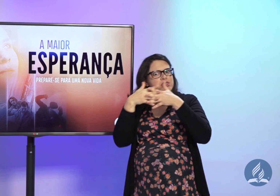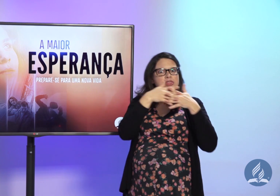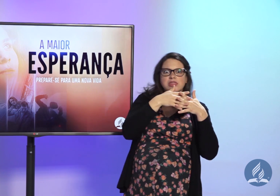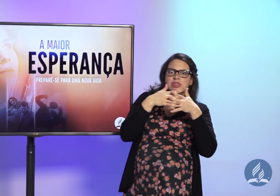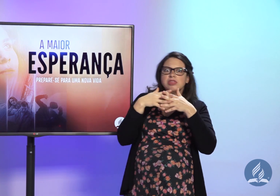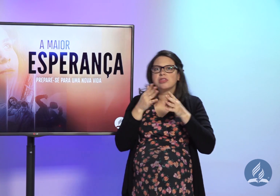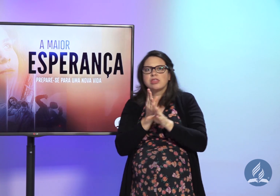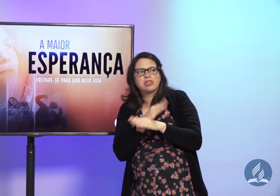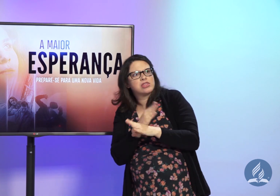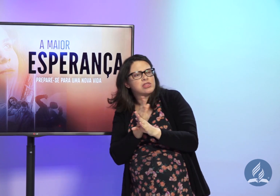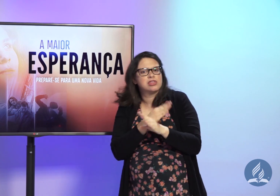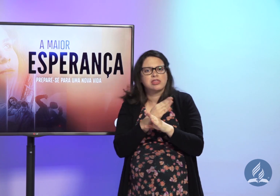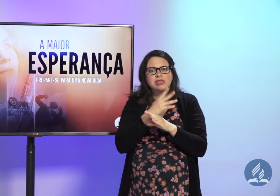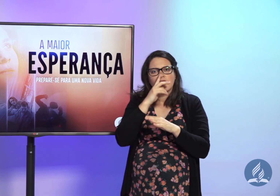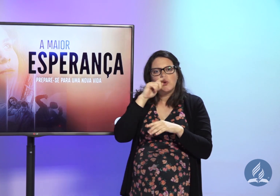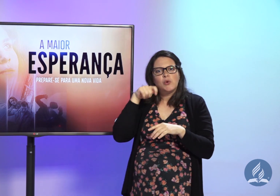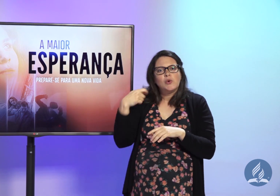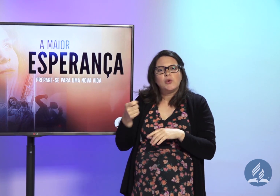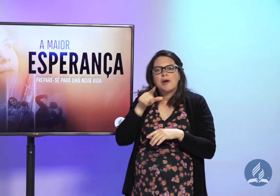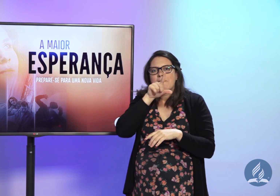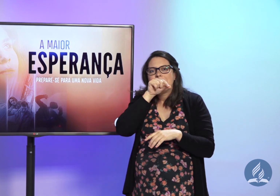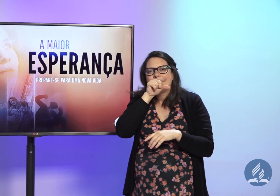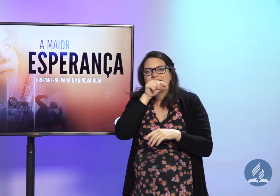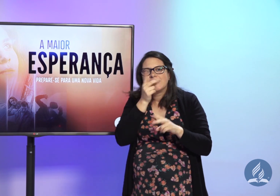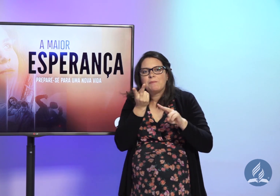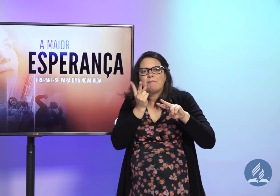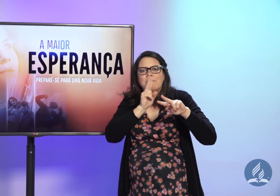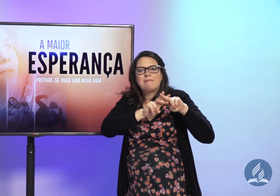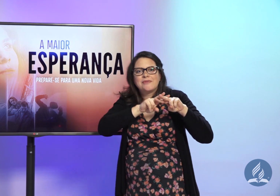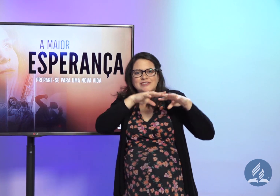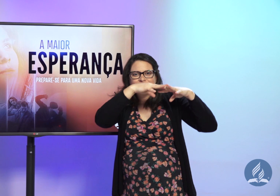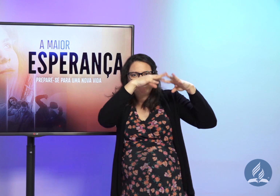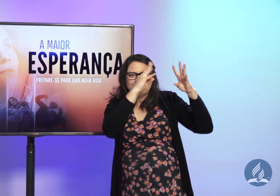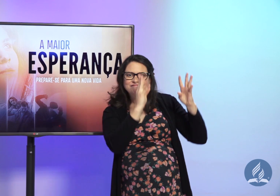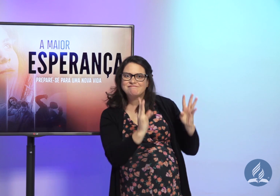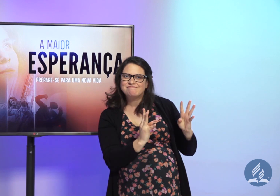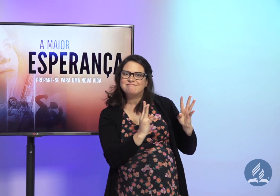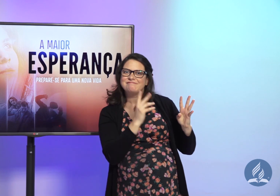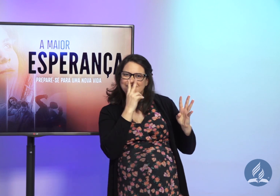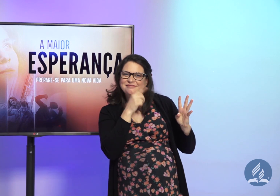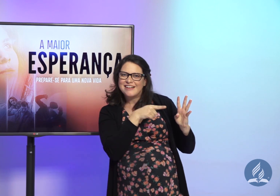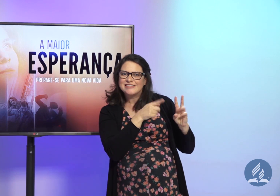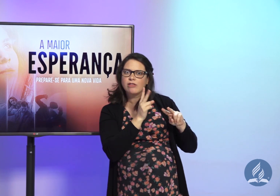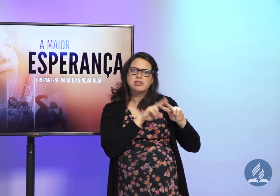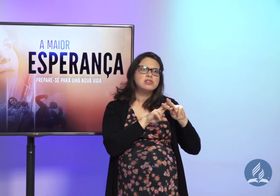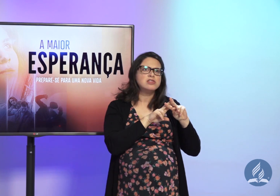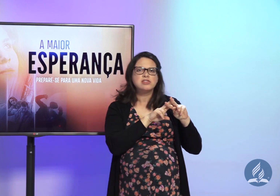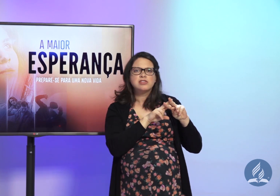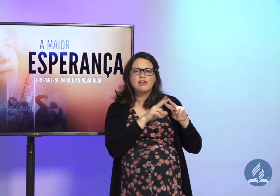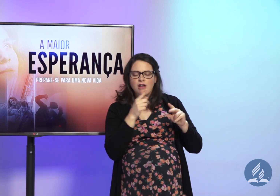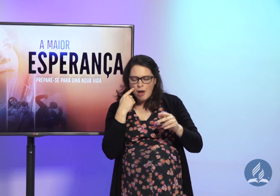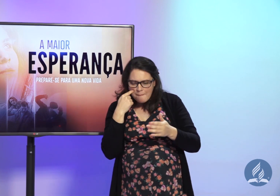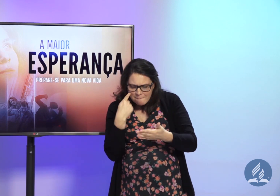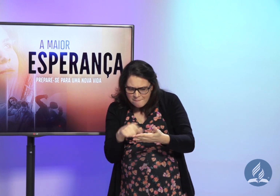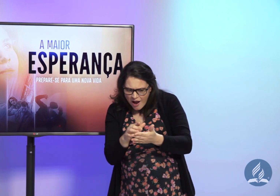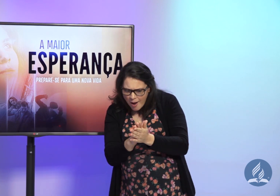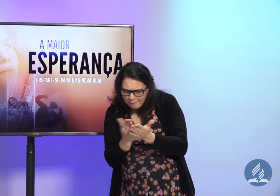passado teve muitos conflitos internos porque ele estava na dúvida sobre o que era verdade ou mentira.